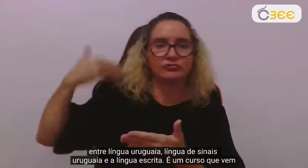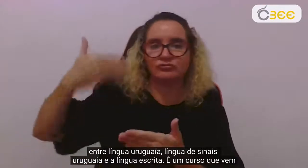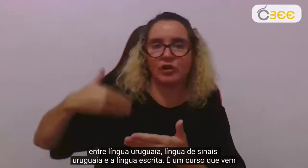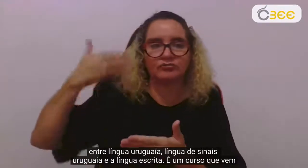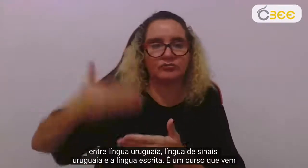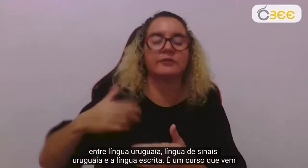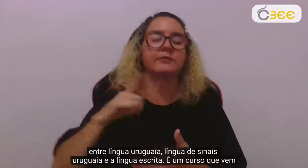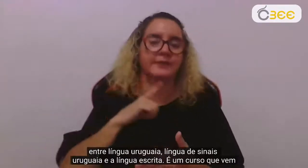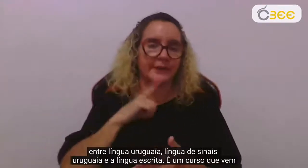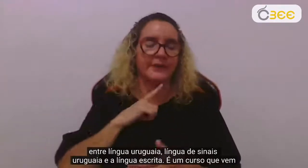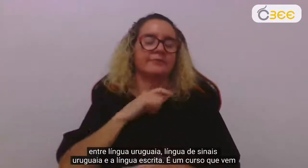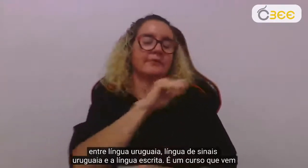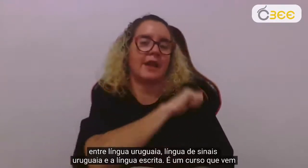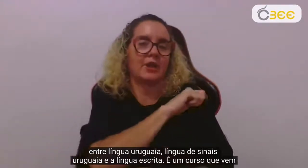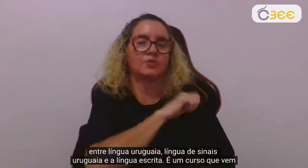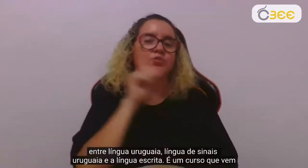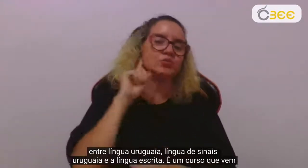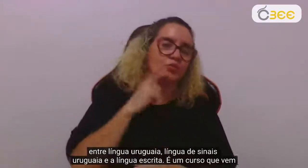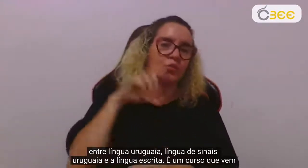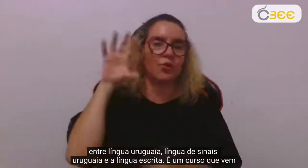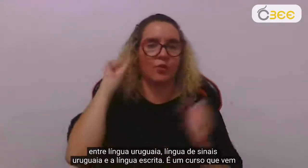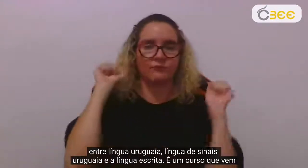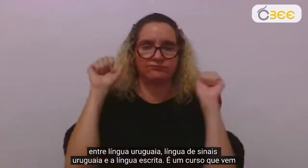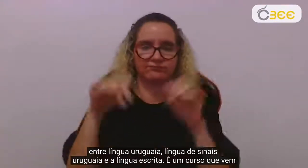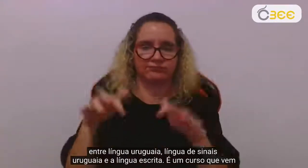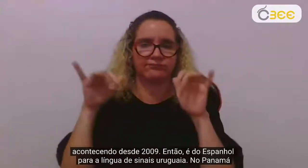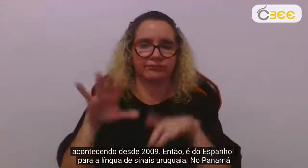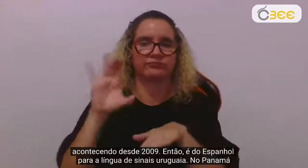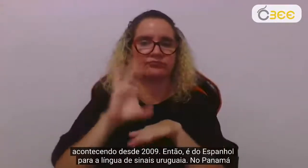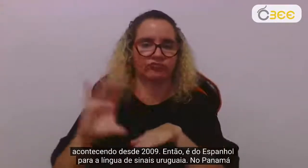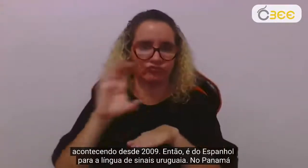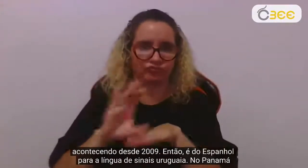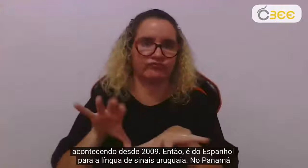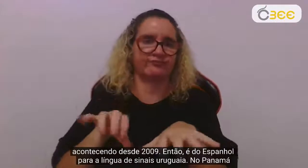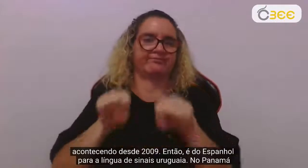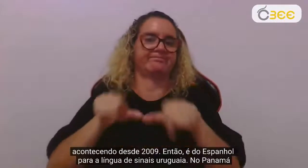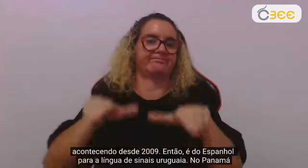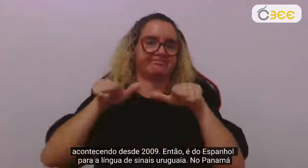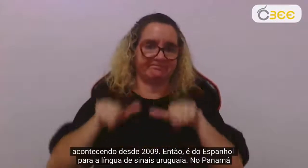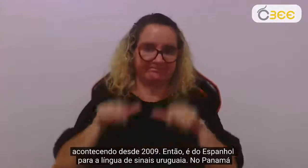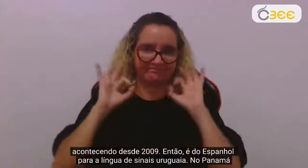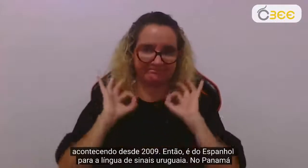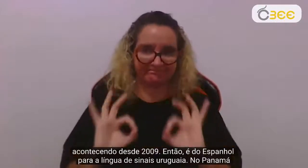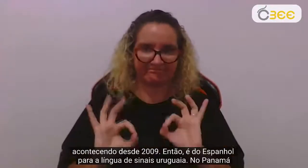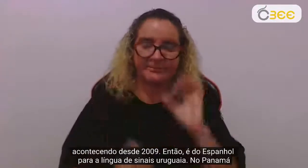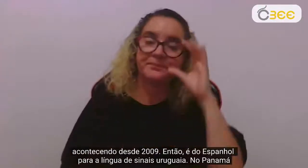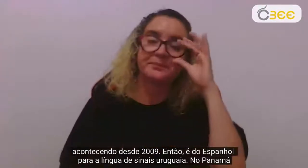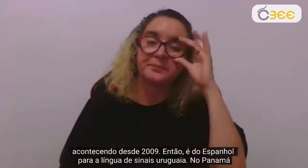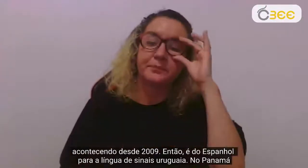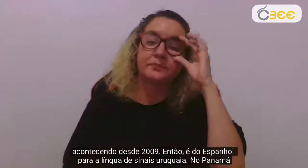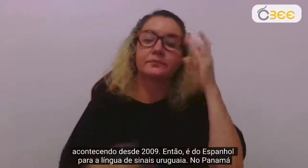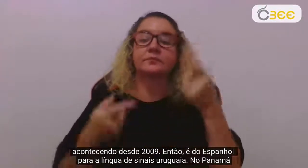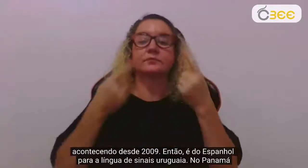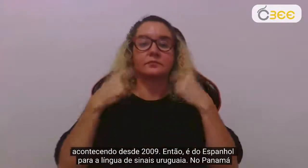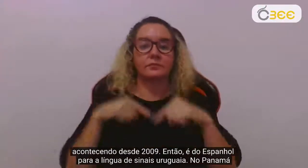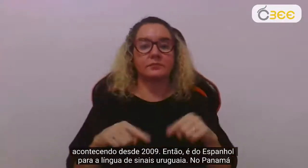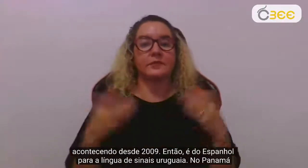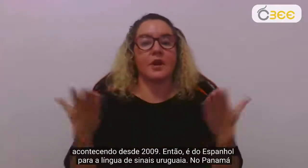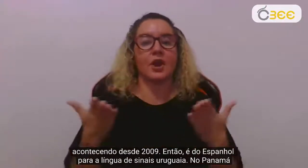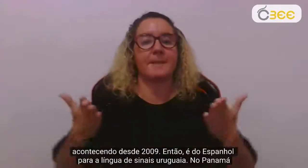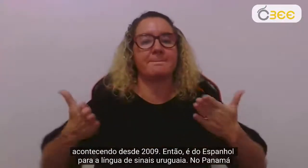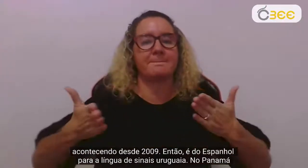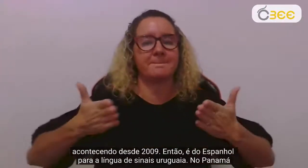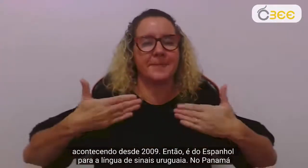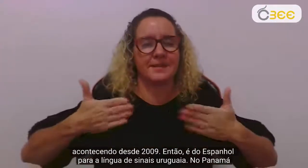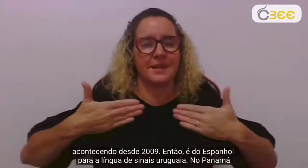língua escrita. É um curso que vem acontecendo desde 2009, então é do espanhol para a língua de